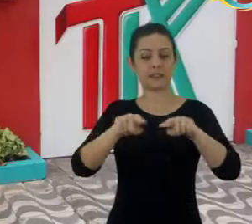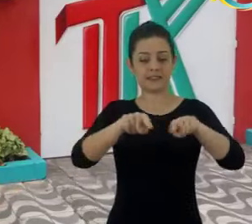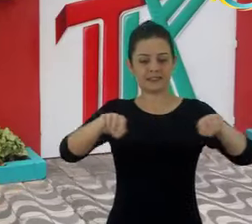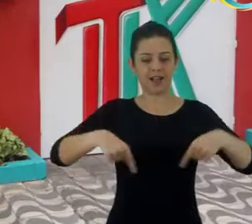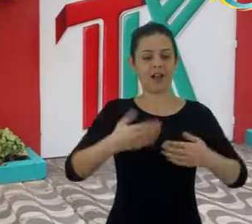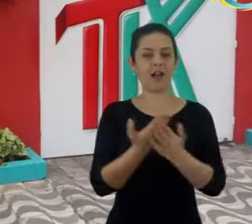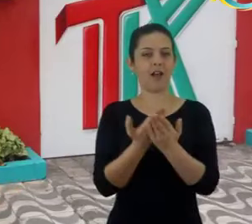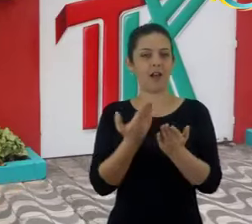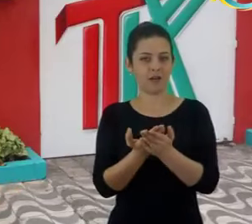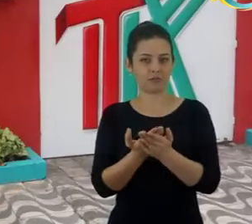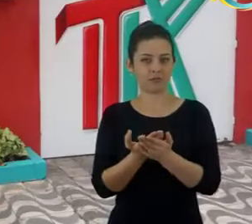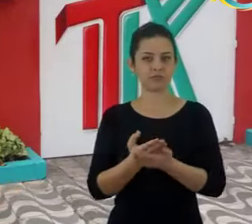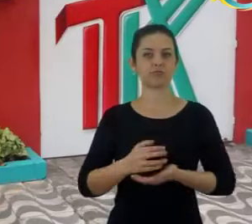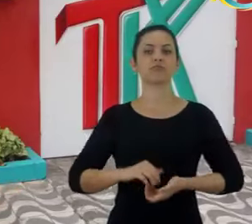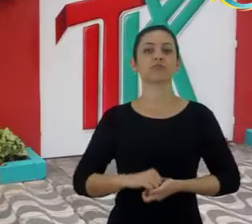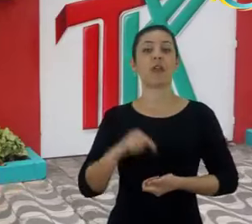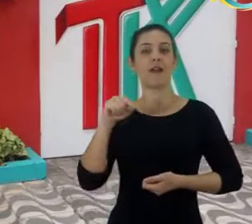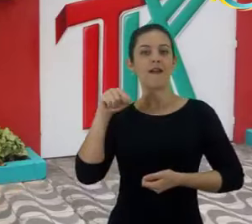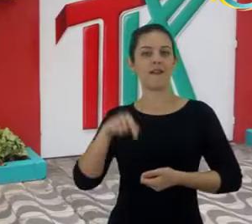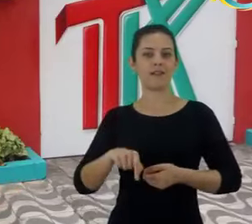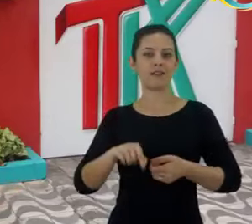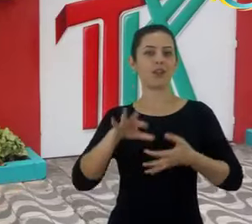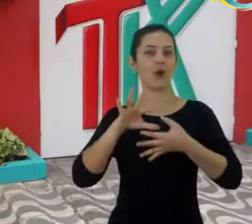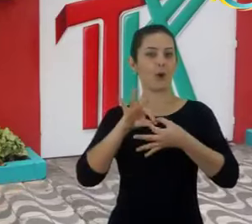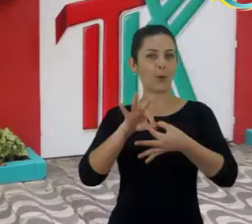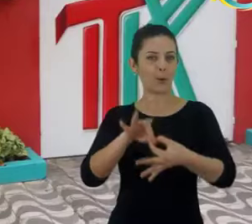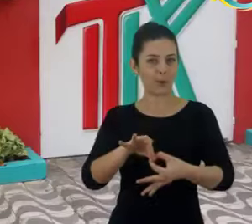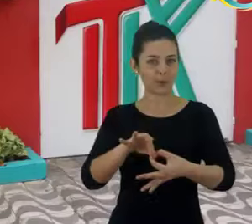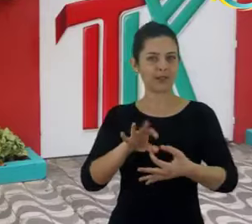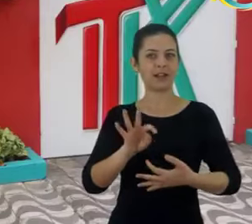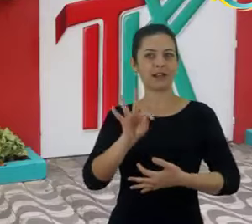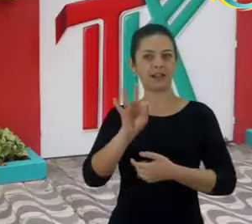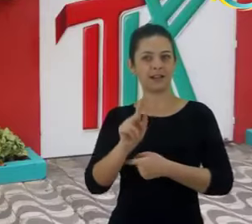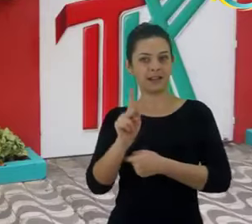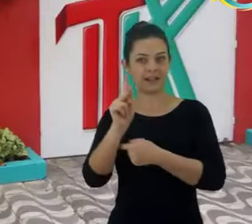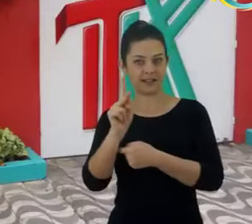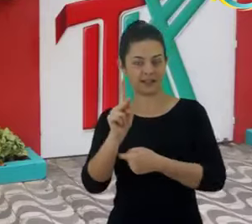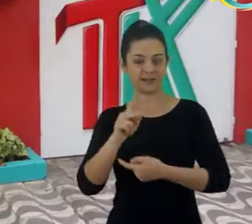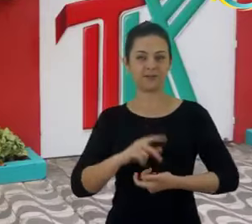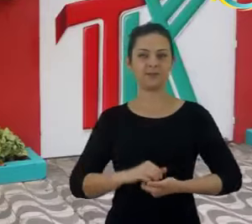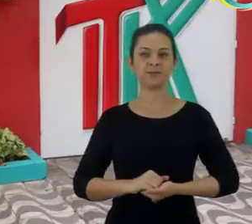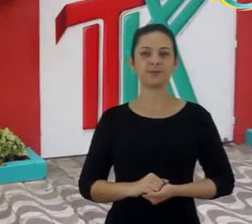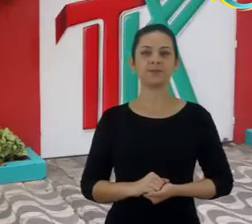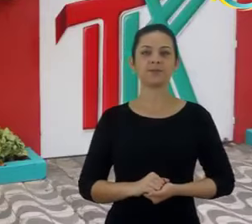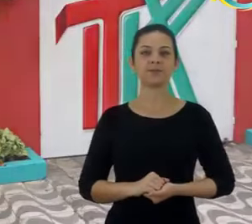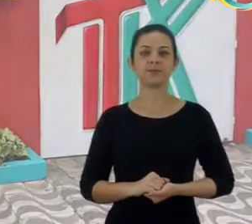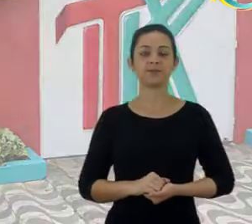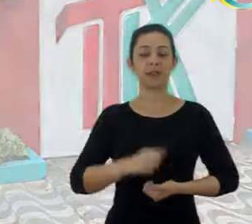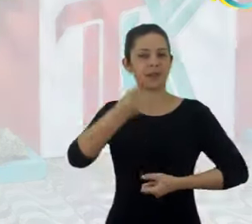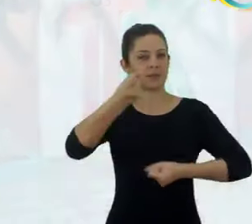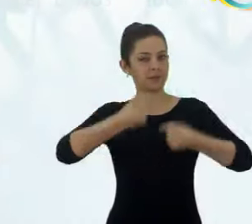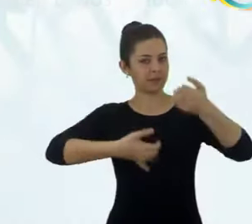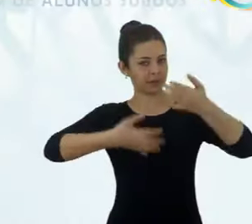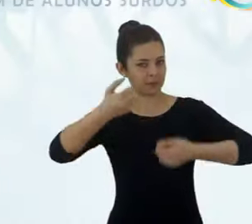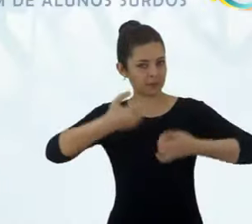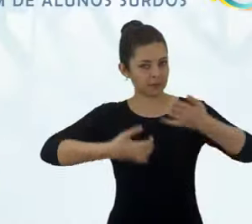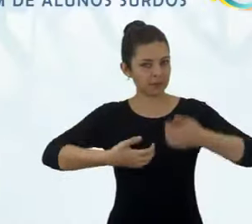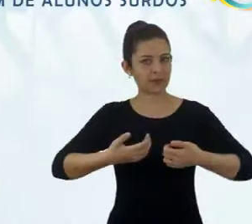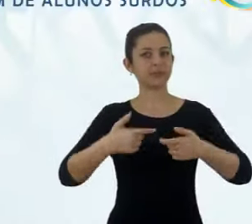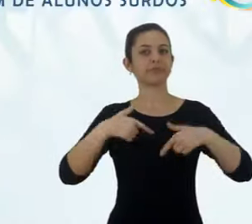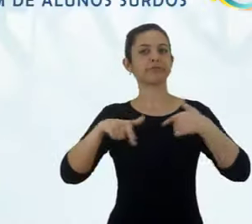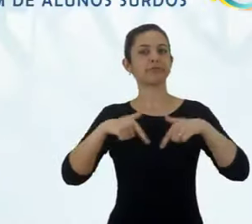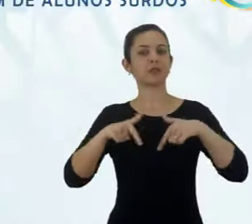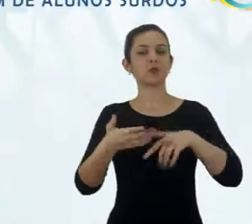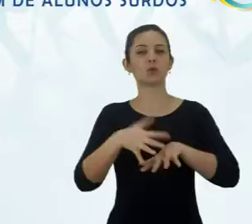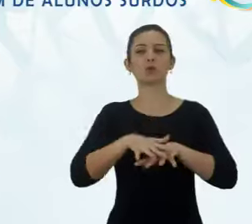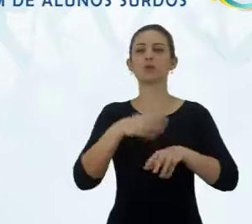trabalho dentro da sala de aula. Então é esse o contexto que vocês encontram dentro do Espaço TK. E agora eu vou falar para vocês o